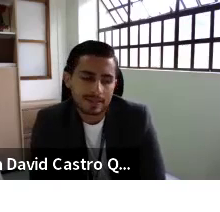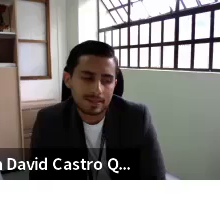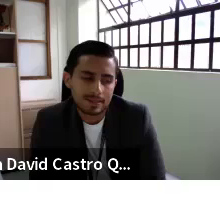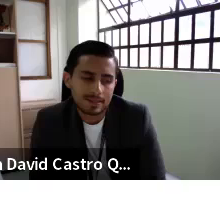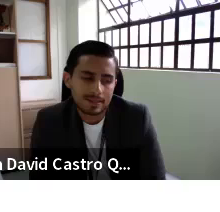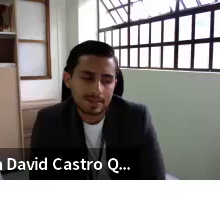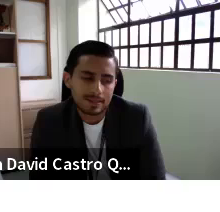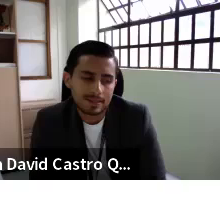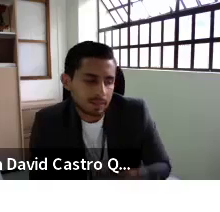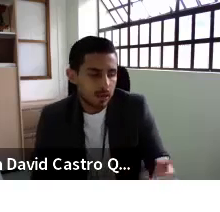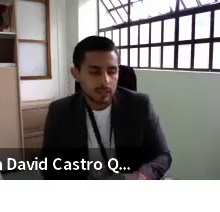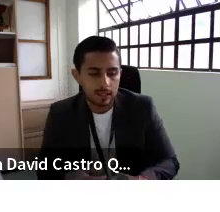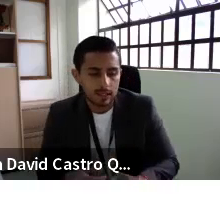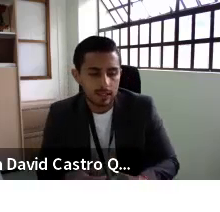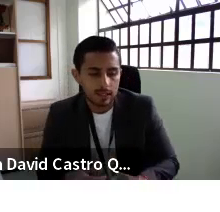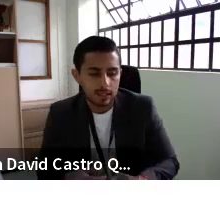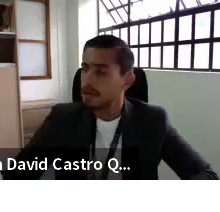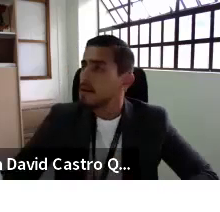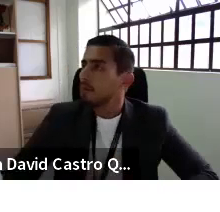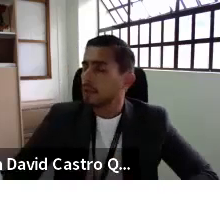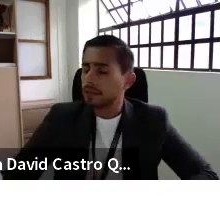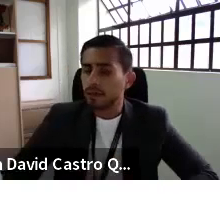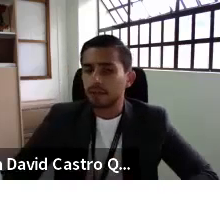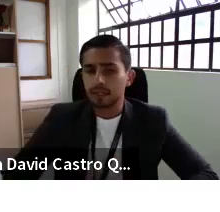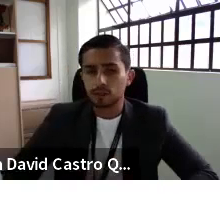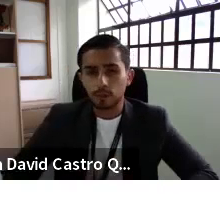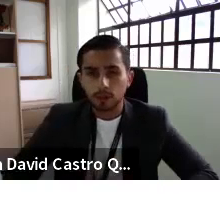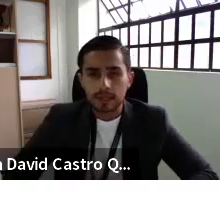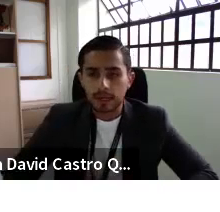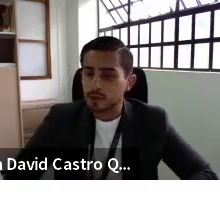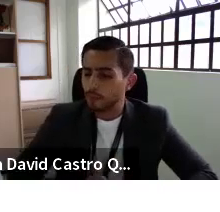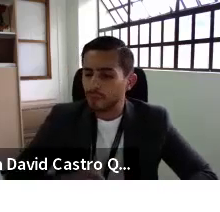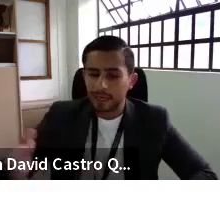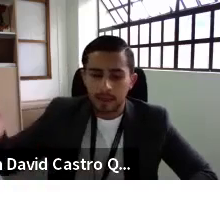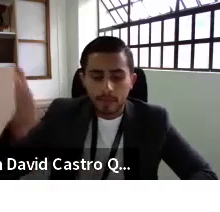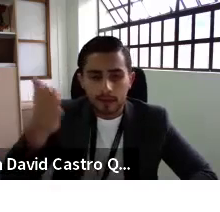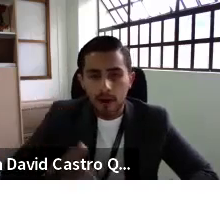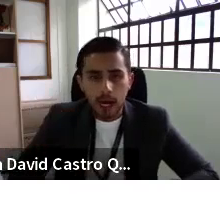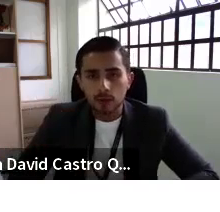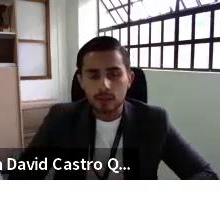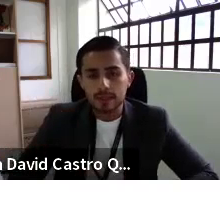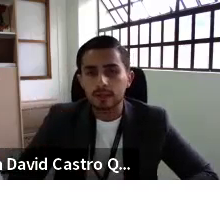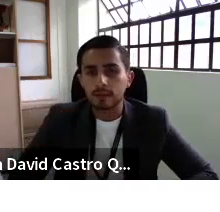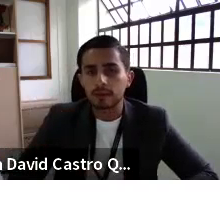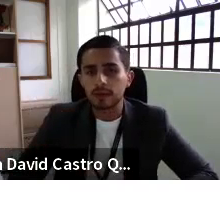ahorita iniciando esto pues no es una novedad para la parte de medicina el departamento de medicina preventiva de diferentes grupos de investigación vienen trabajando